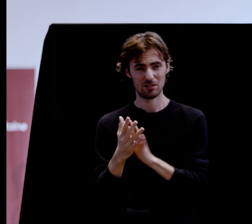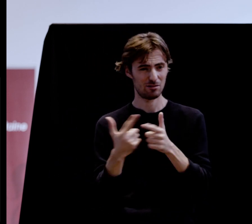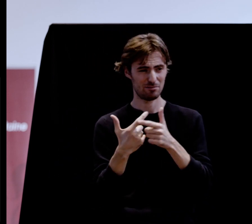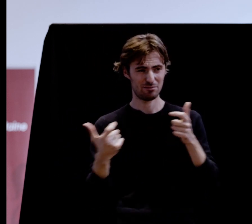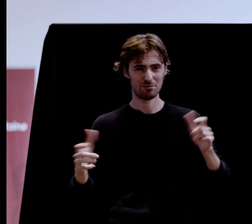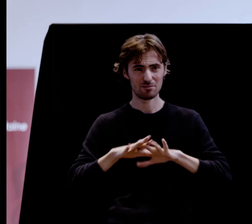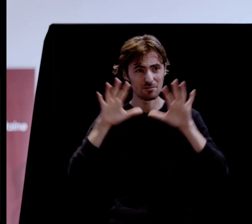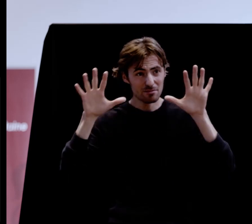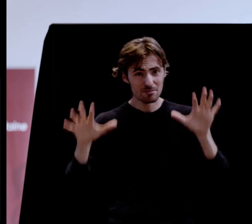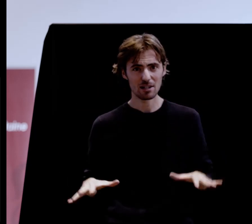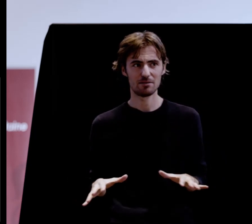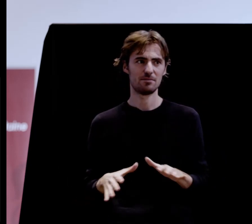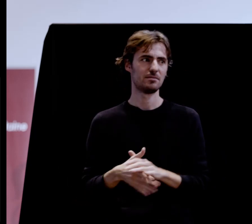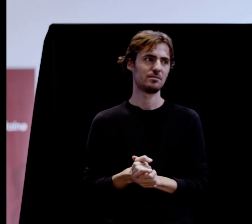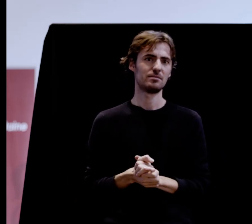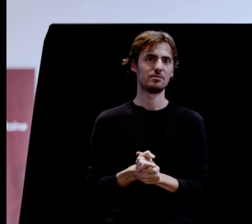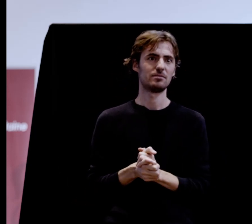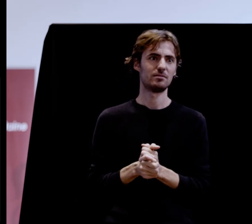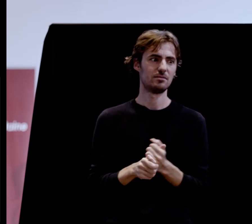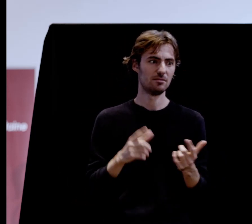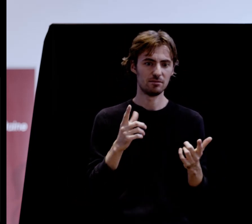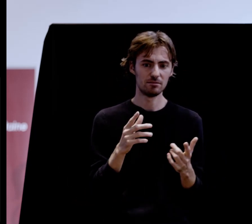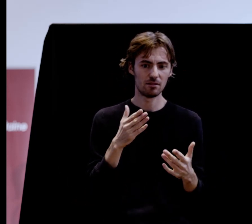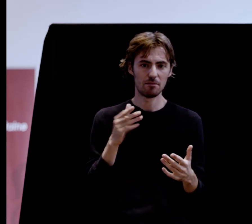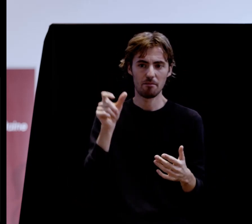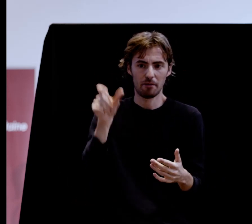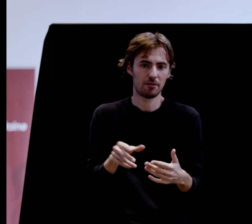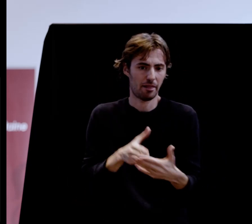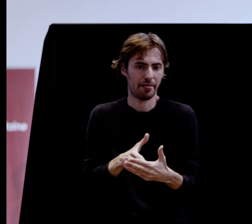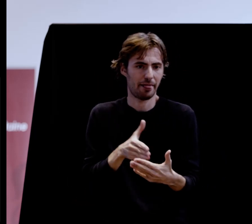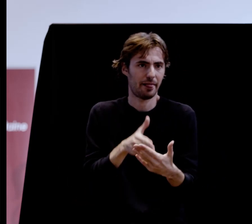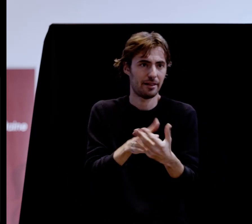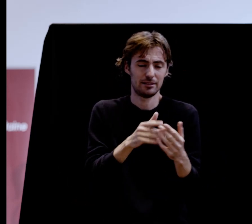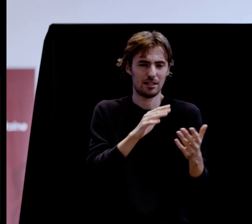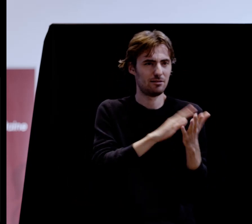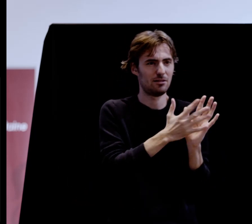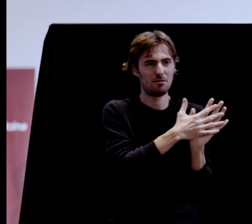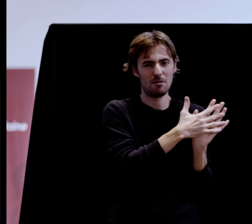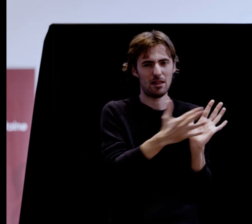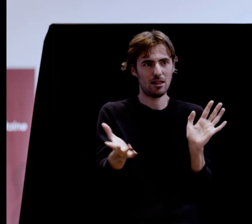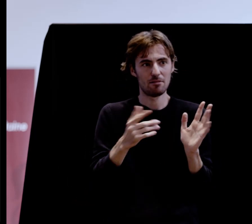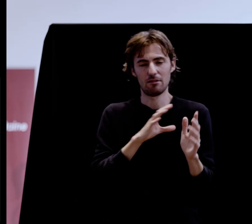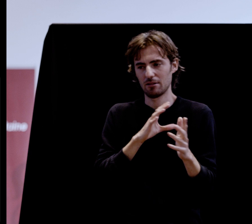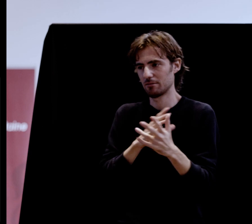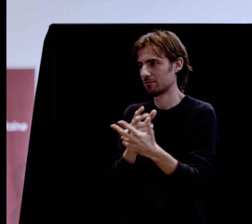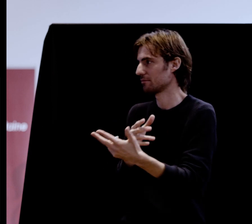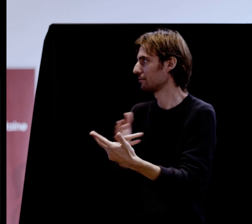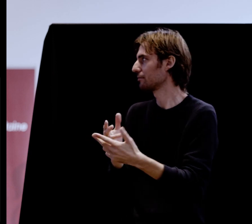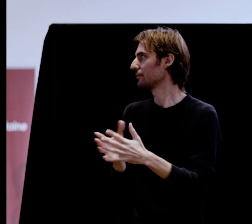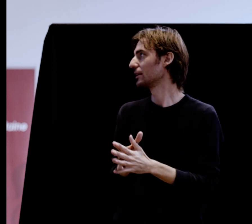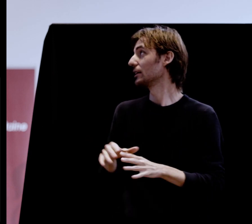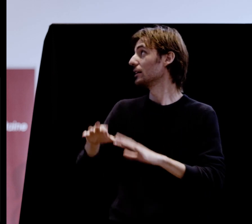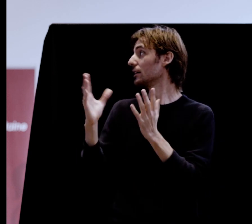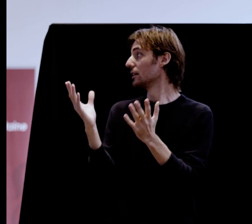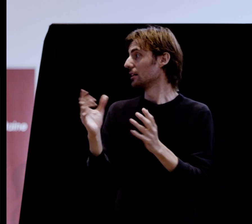quelles que soient les difficultés rencontrées en fait. Donc c'est pareil, je vous ai laissé le diapo avec toutes ces